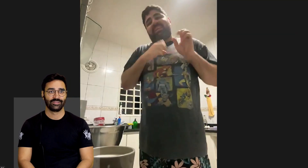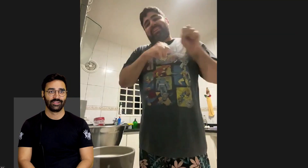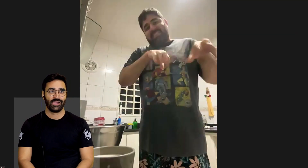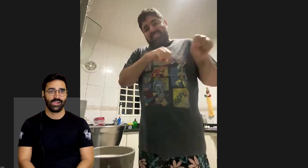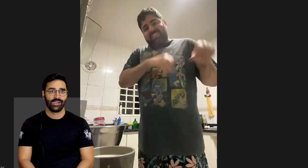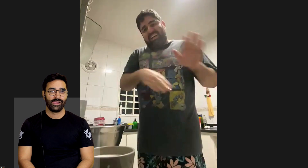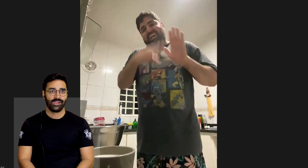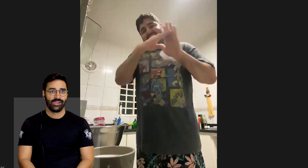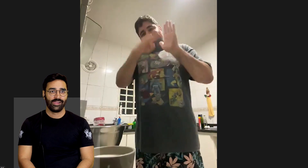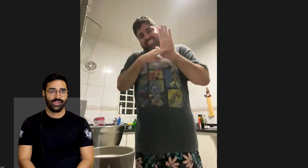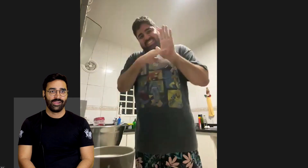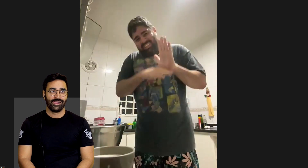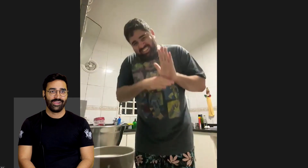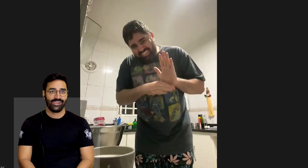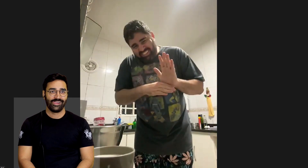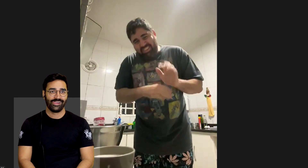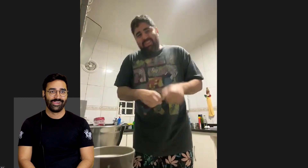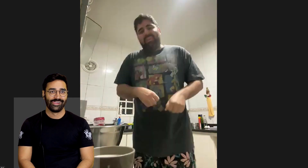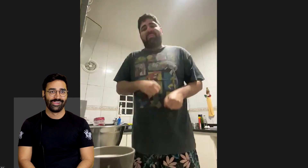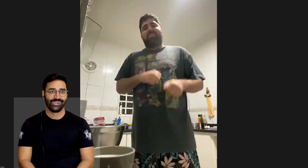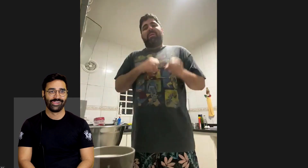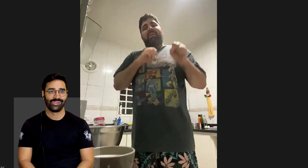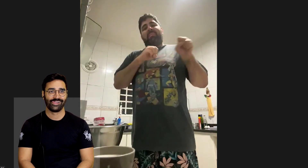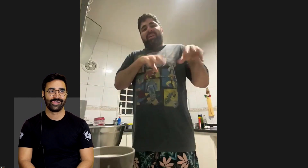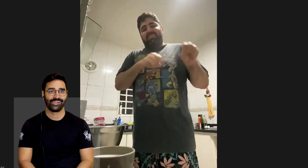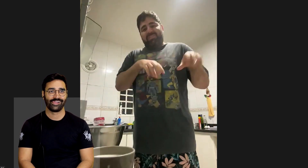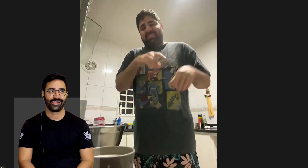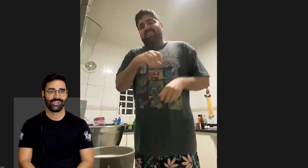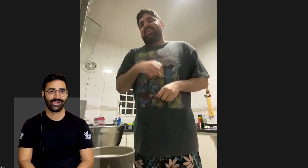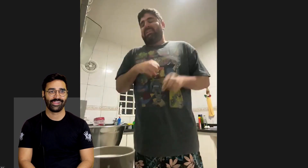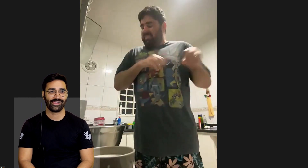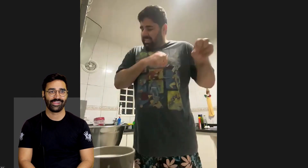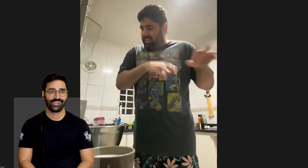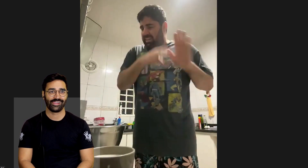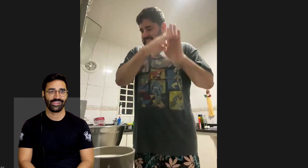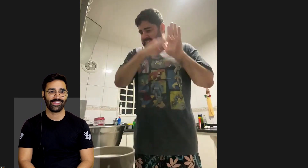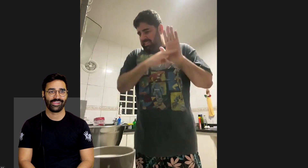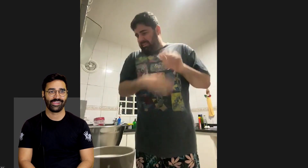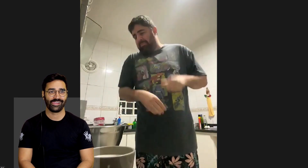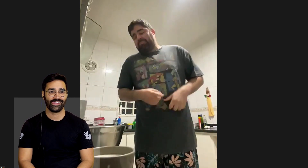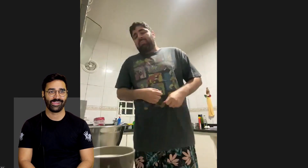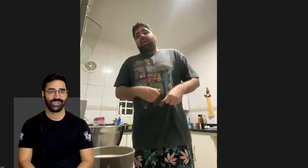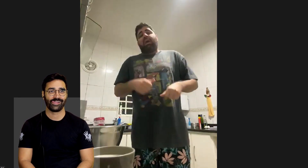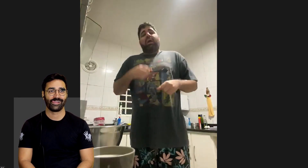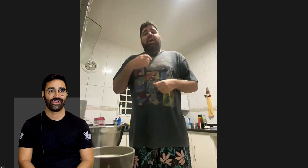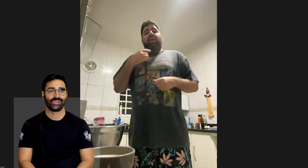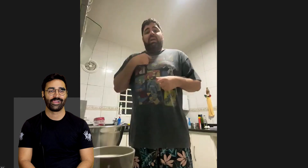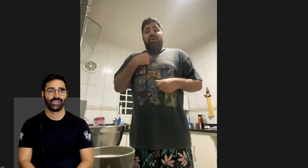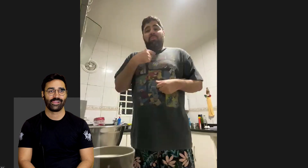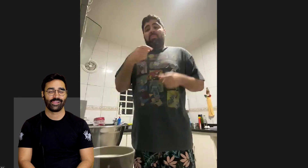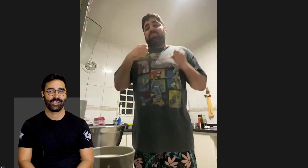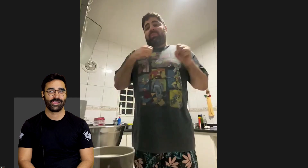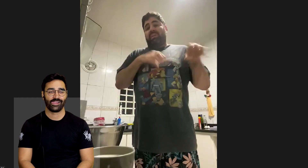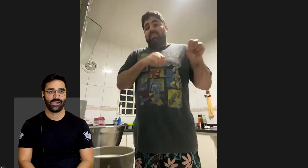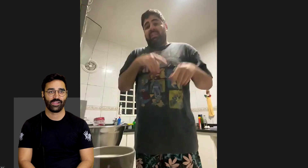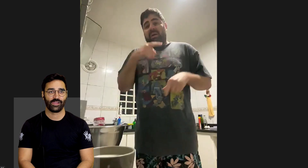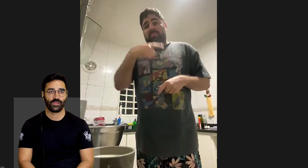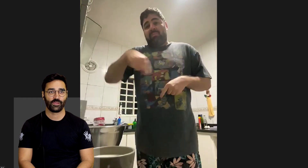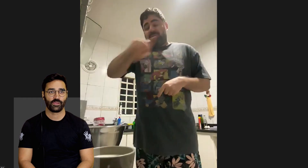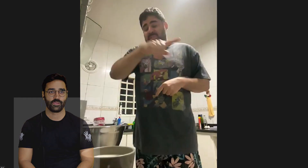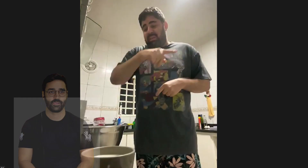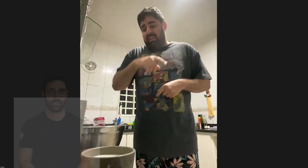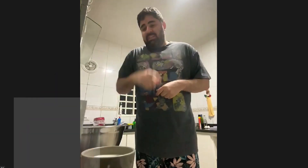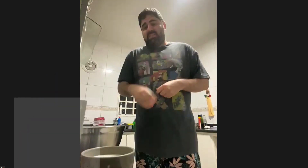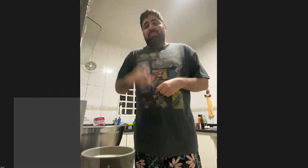Vamos ensinar a receita para vocês, né? Ensinar a receita. Eu ensinar